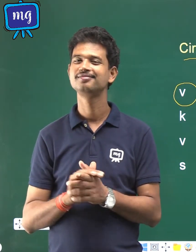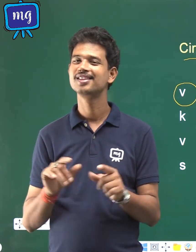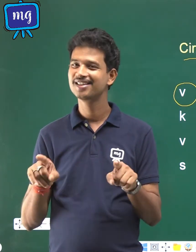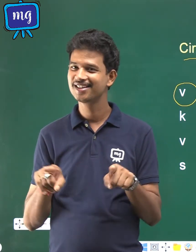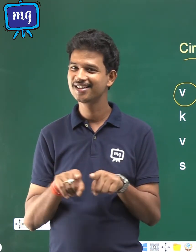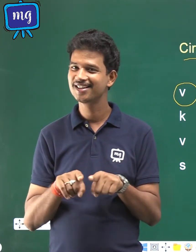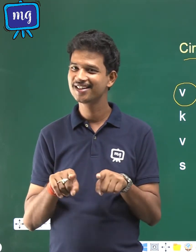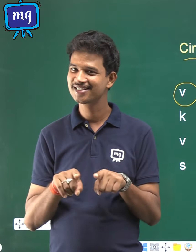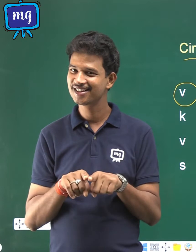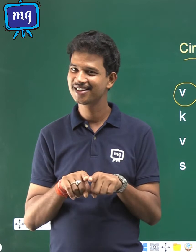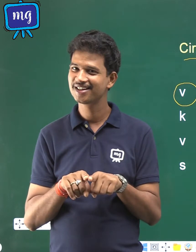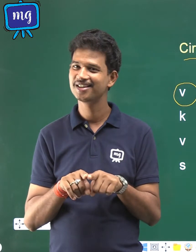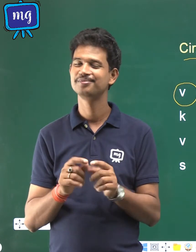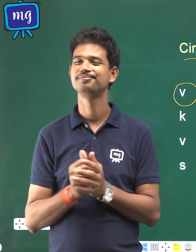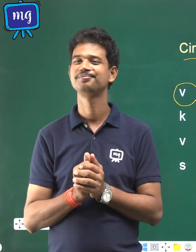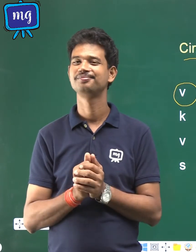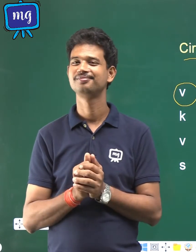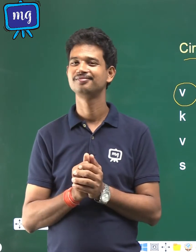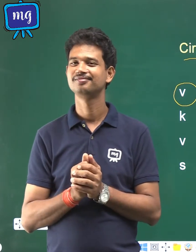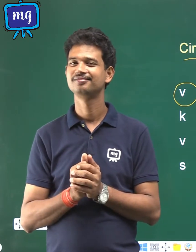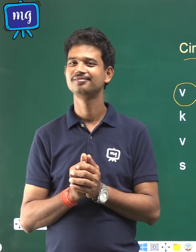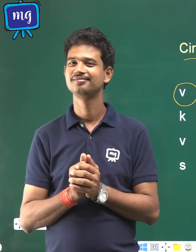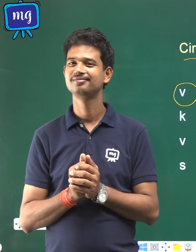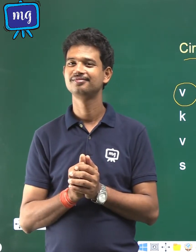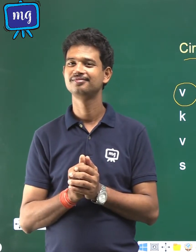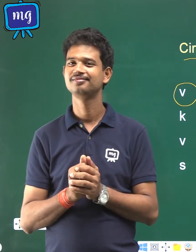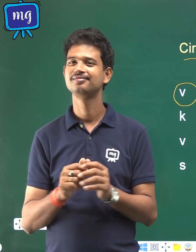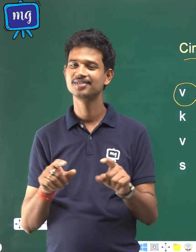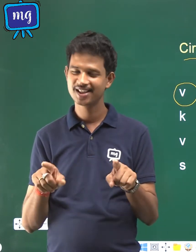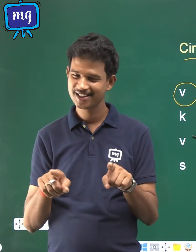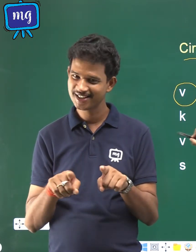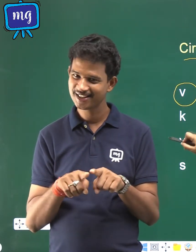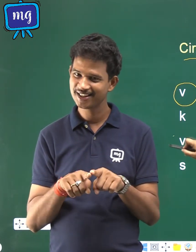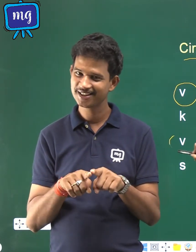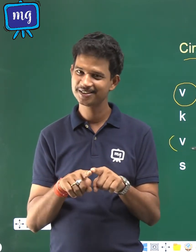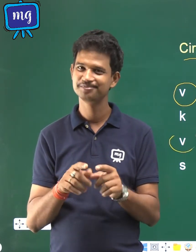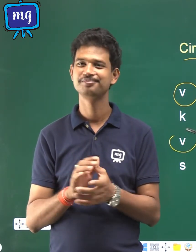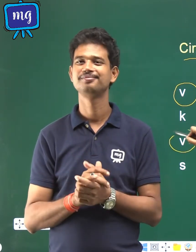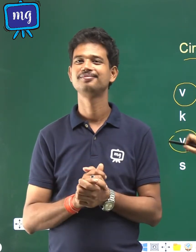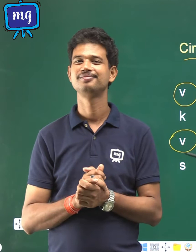सर्कल बनाया. स्मॉल v को हमने